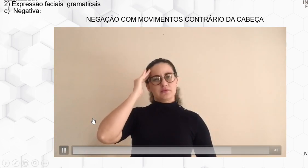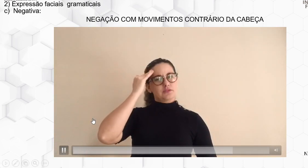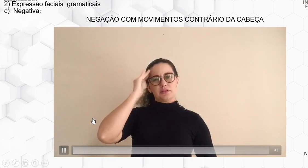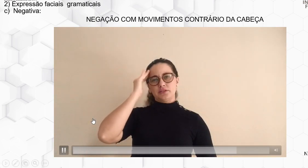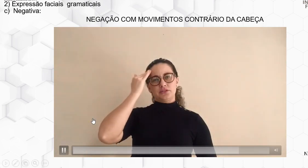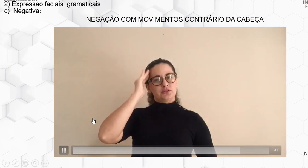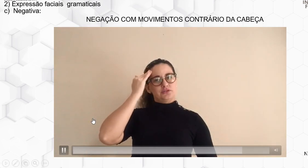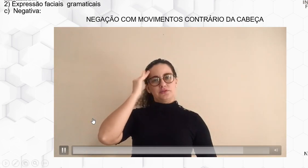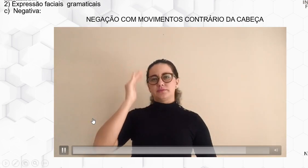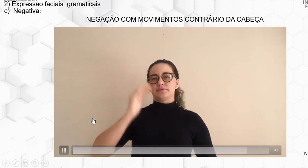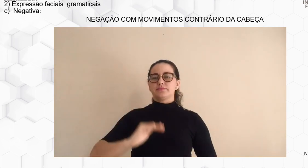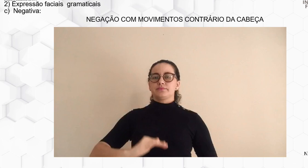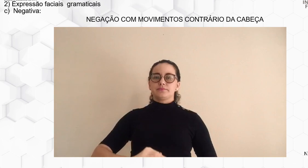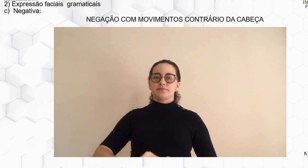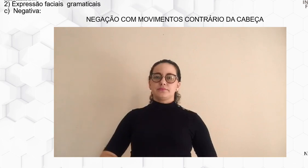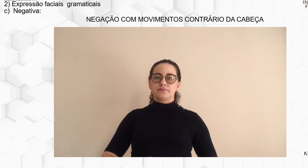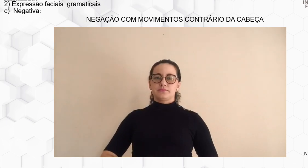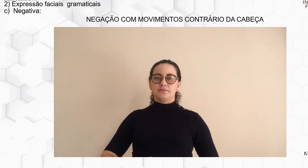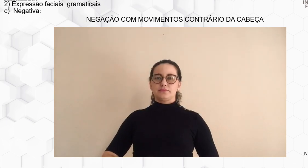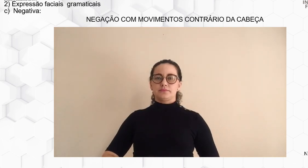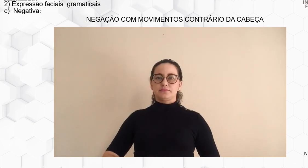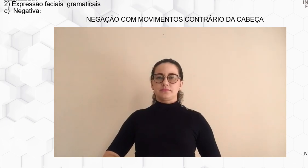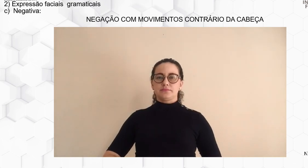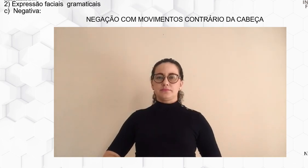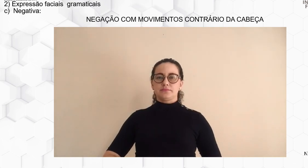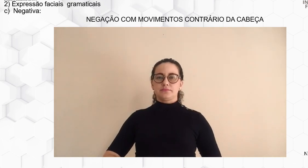não entendi.